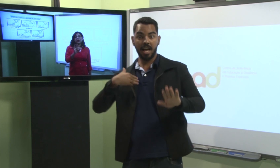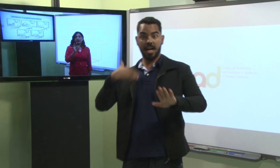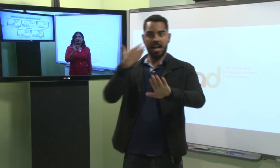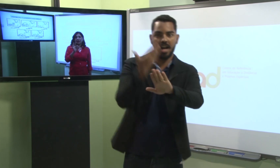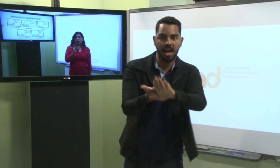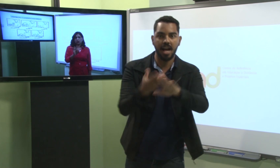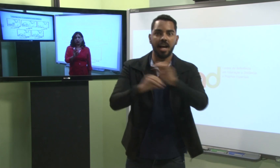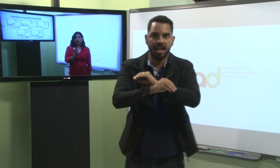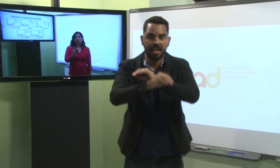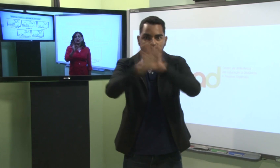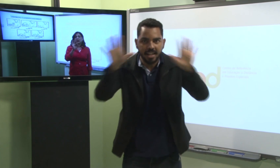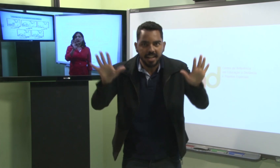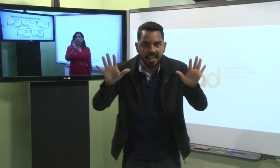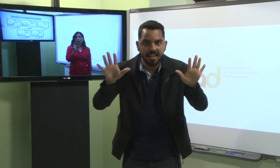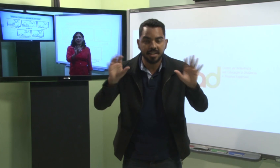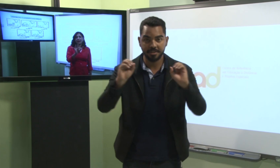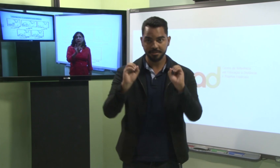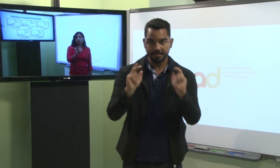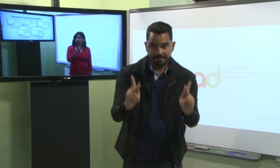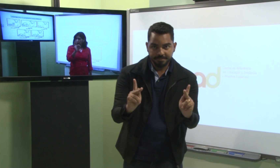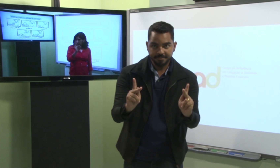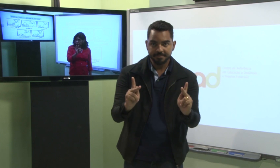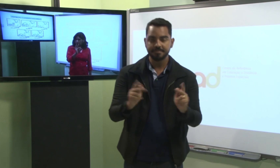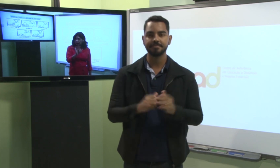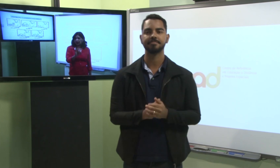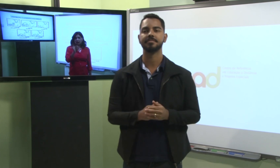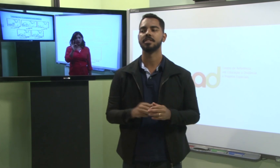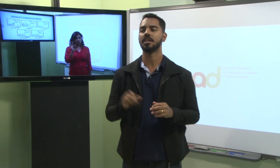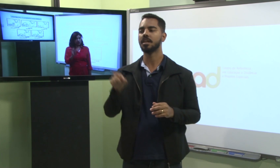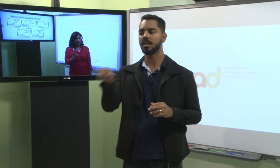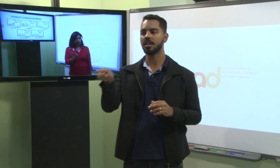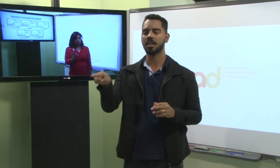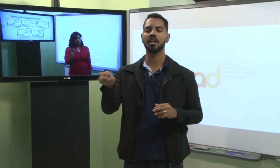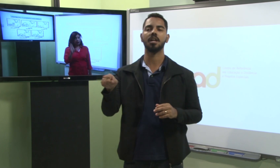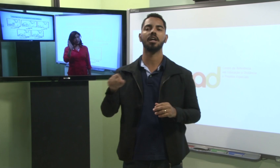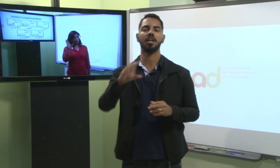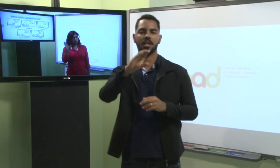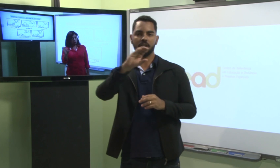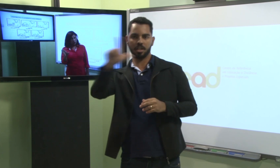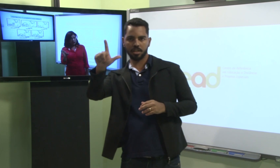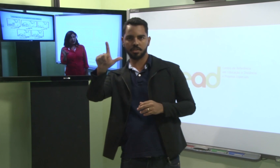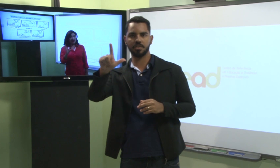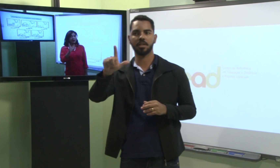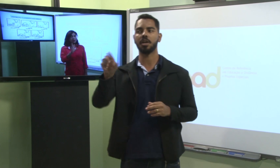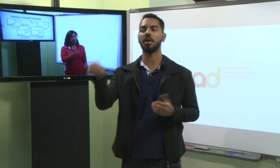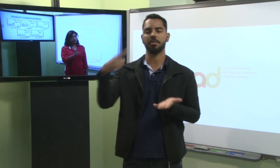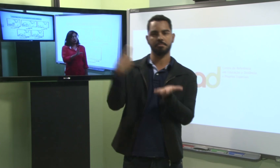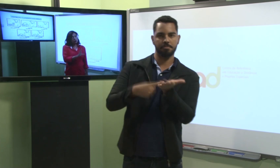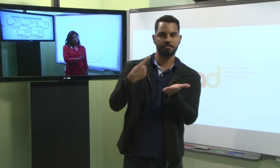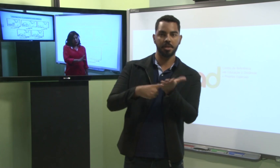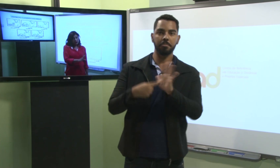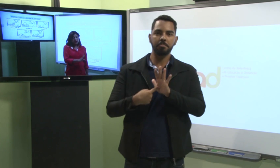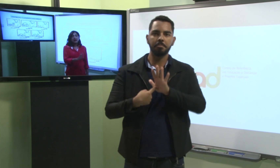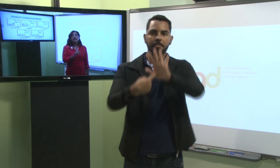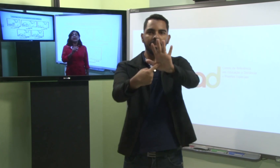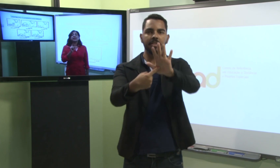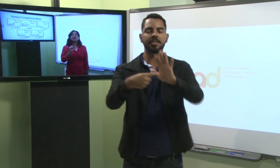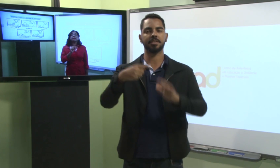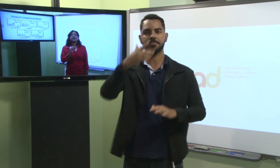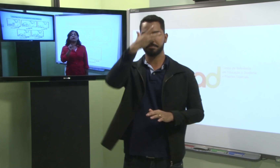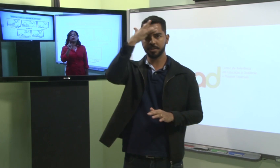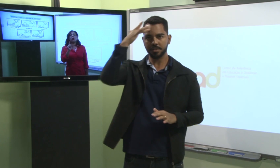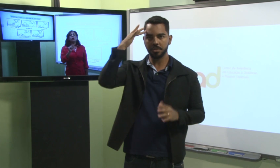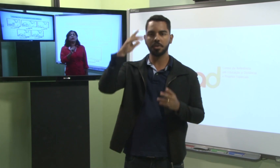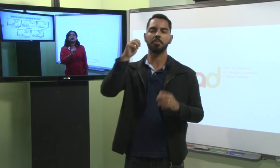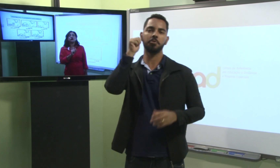Os classificadores são marcadores de concordância de gênero para pessoas, animais ou coisas e